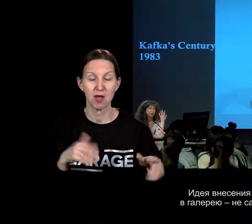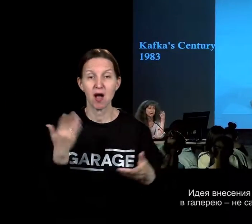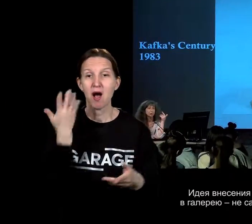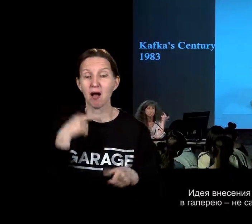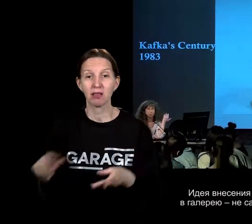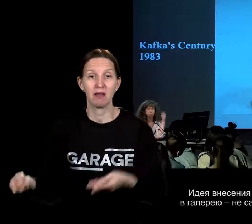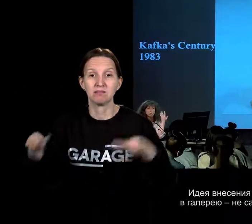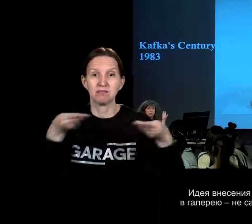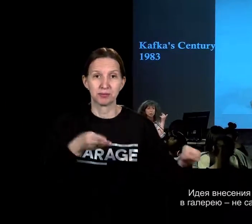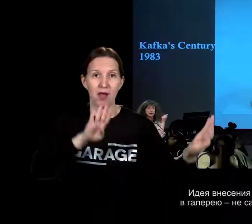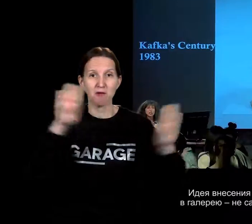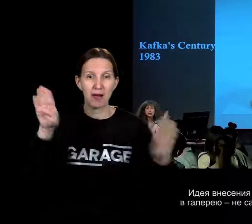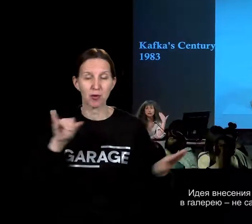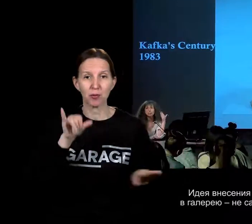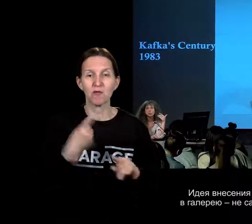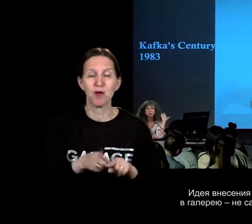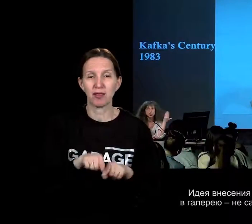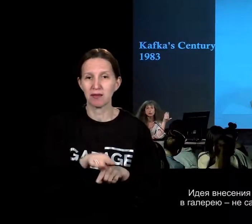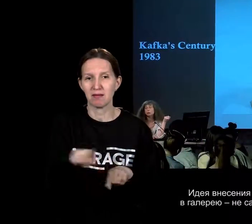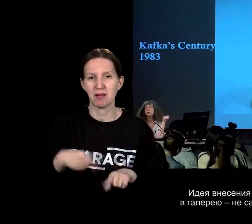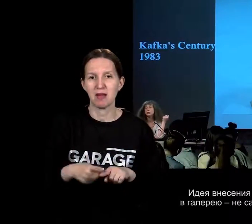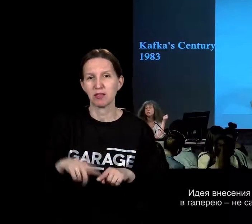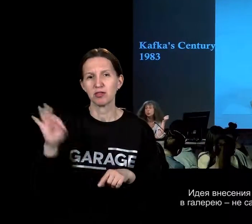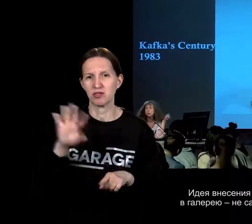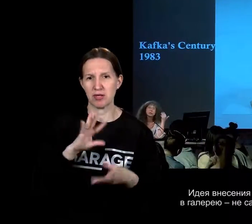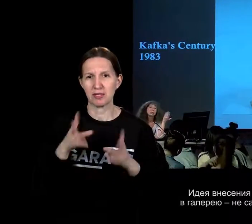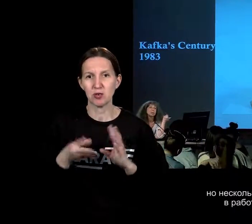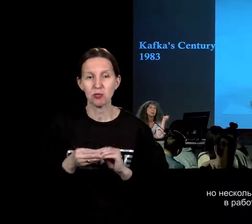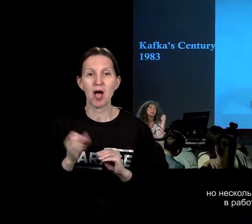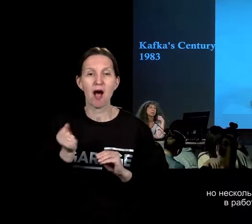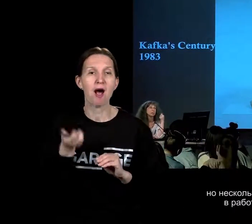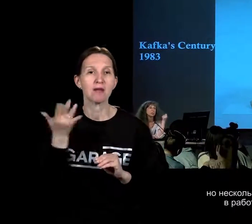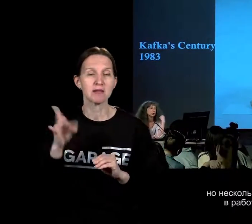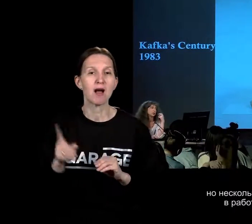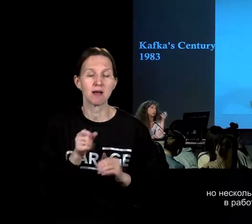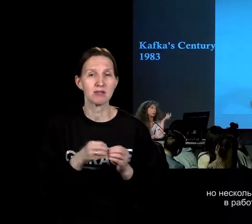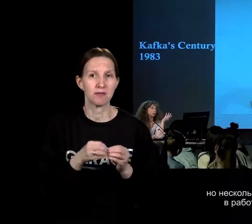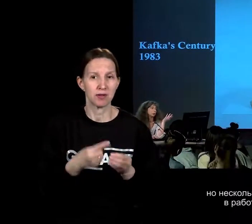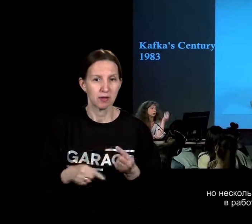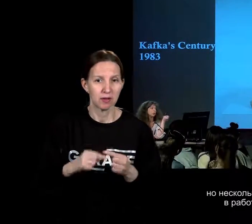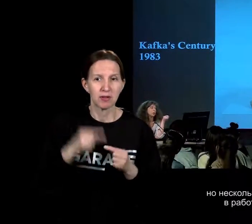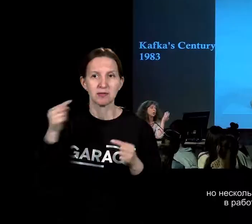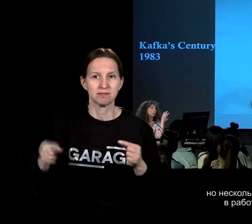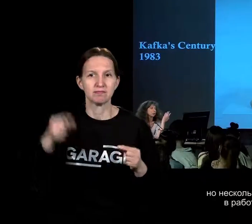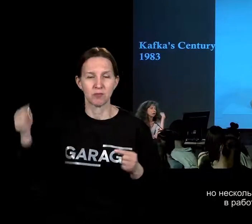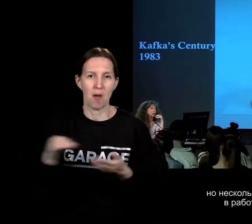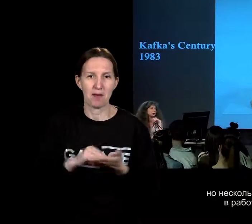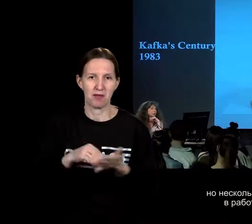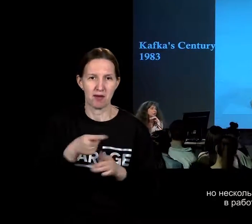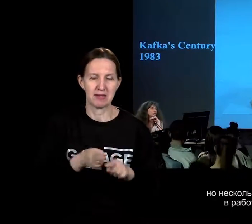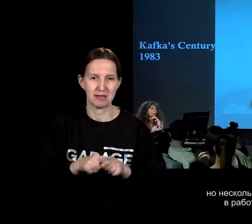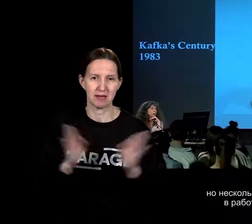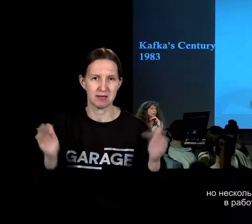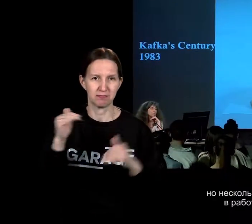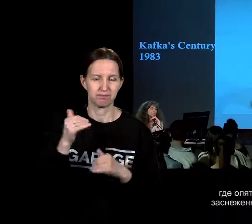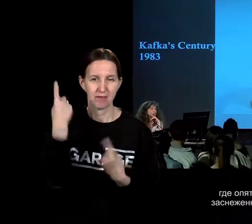пейзаж в галерею, и потом у него, это не самый частый сюжет его творчества, но несколько раз она у него возвращалась вот в такой работе 83-го